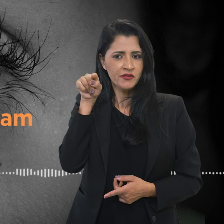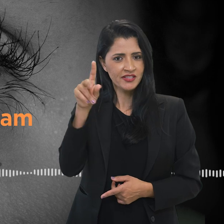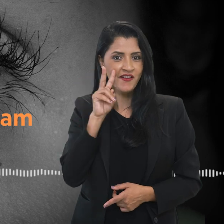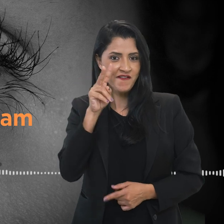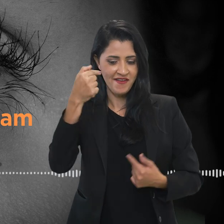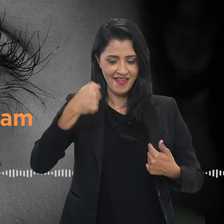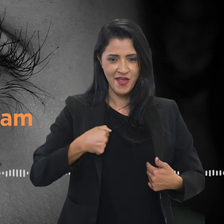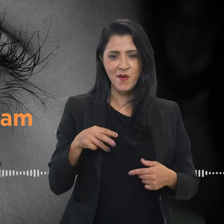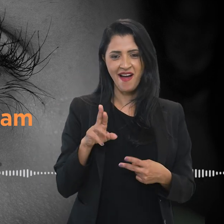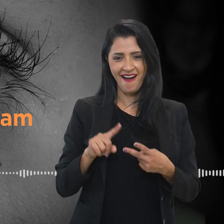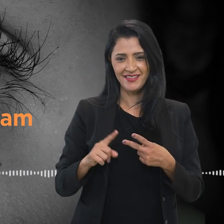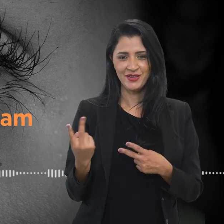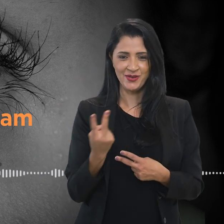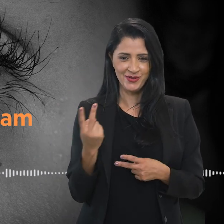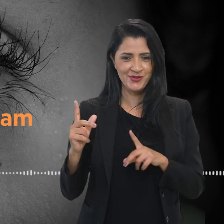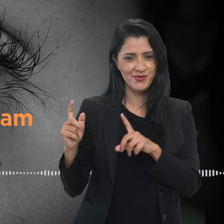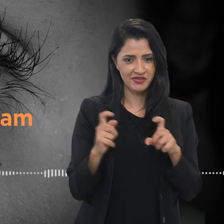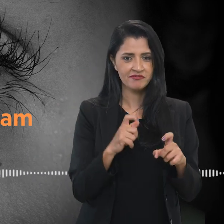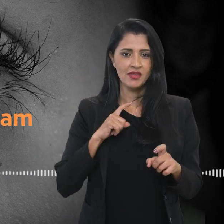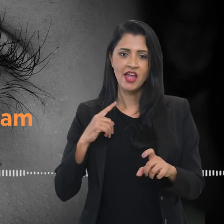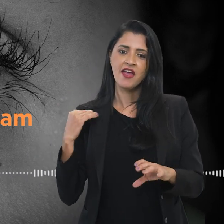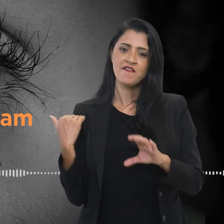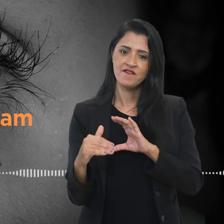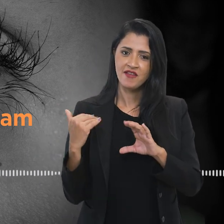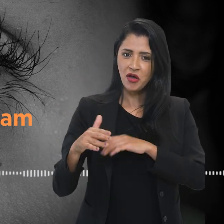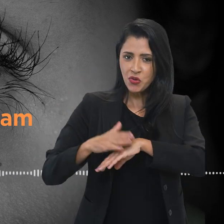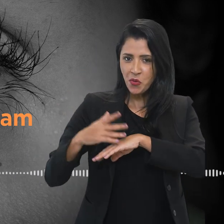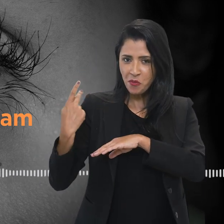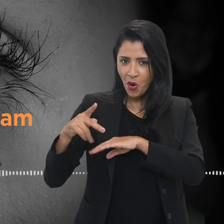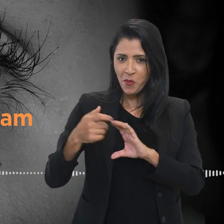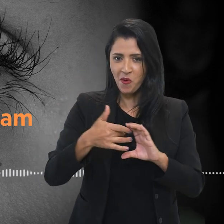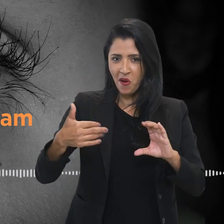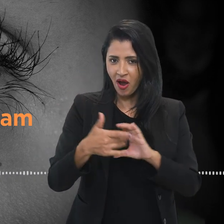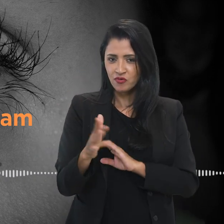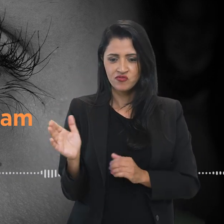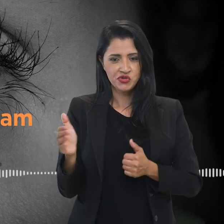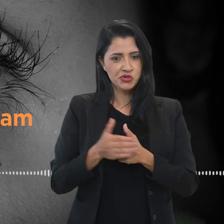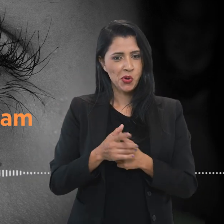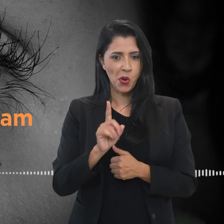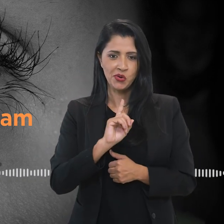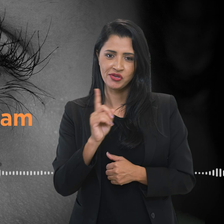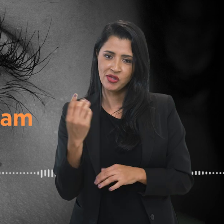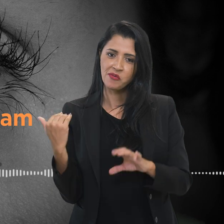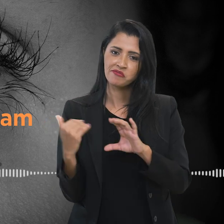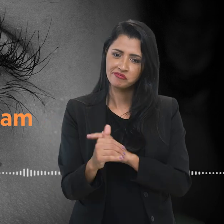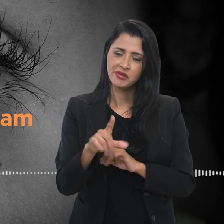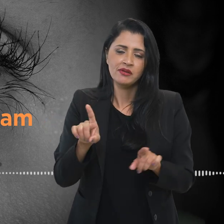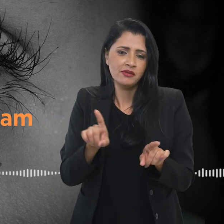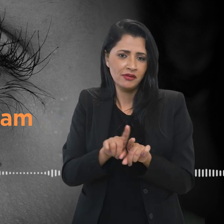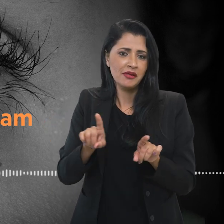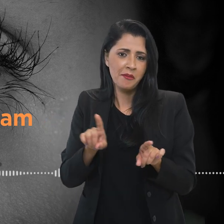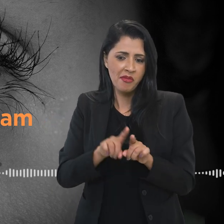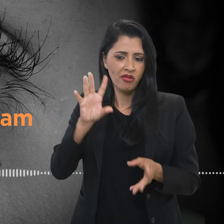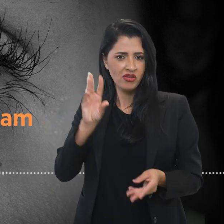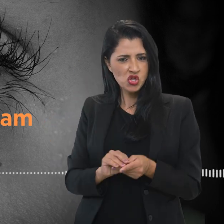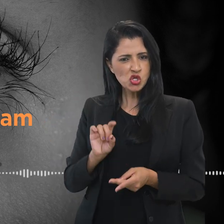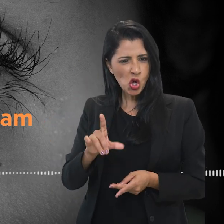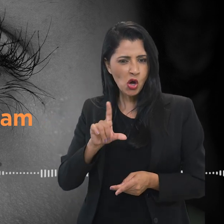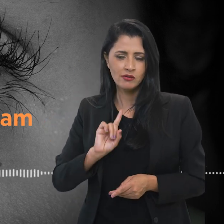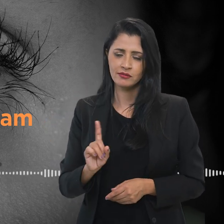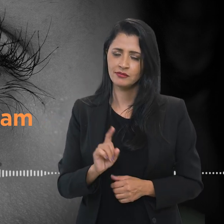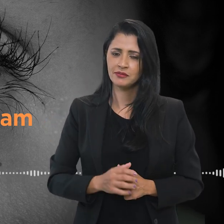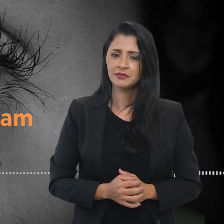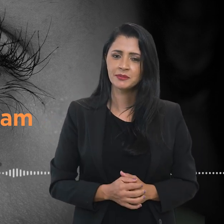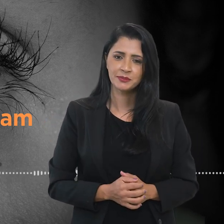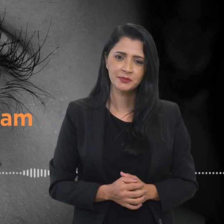me ver lá e ver a Raíssa também. São registros enviados pelos próprios raros, que não escondem seus diagnósticos e muito menos se resumem a